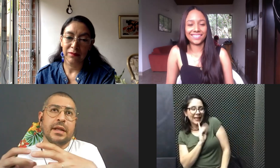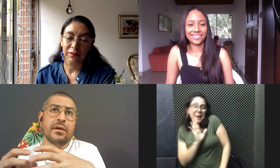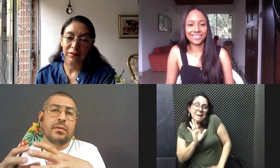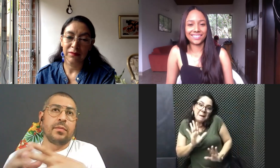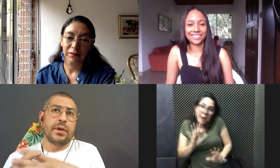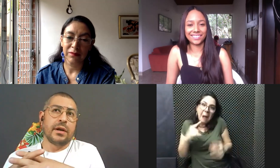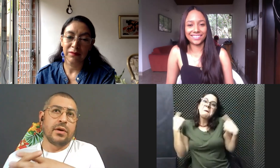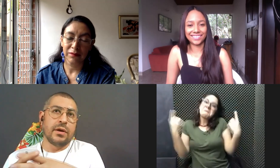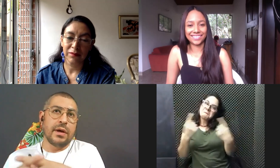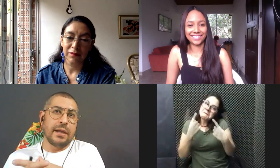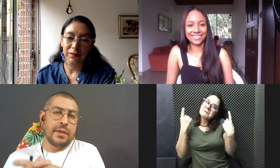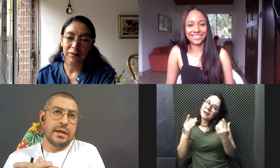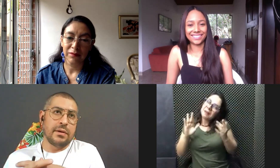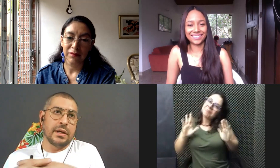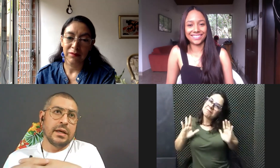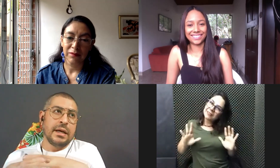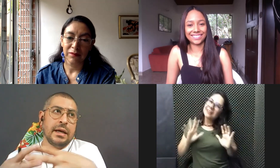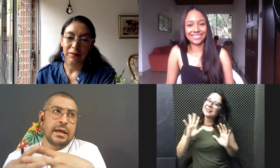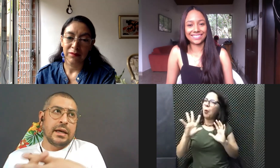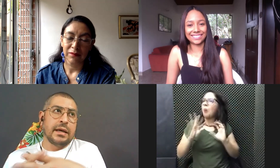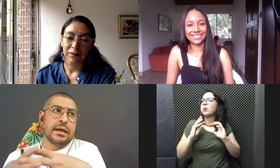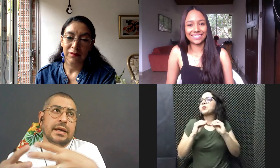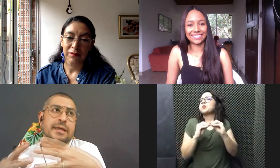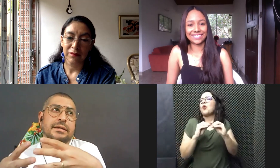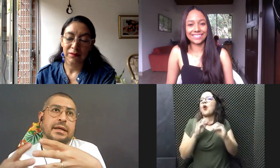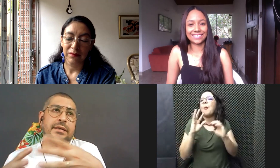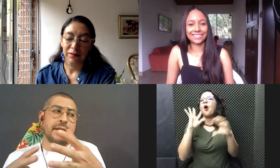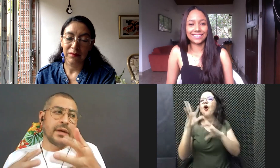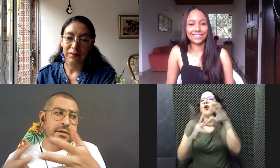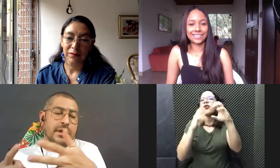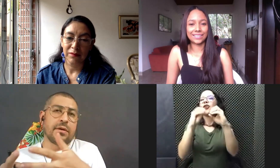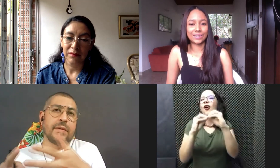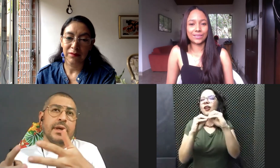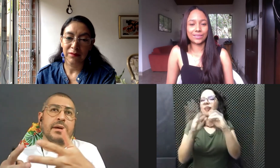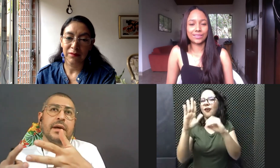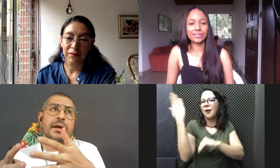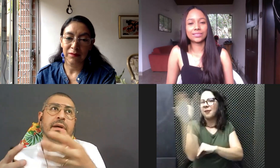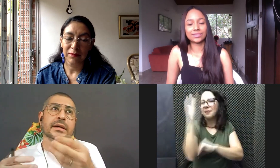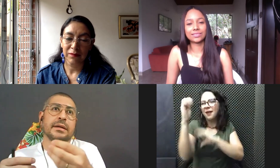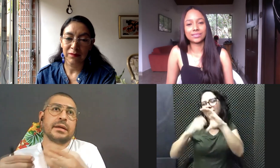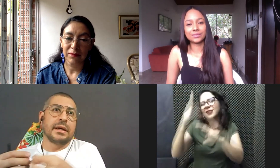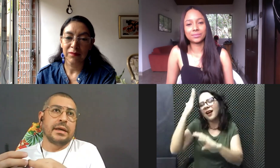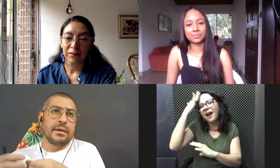también dado como por el código de la película, sabe que es una comedia,